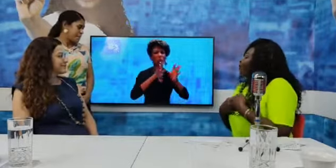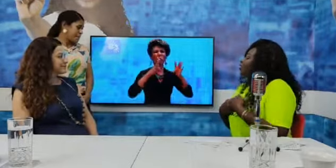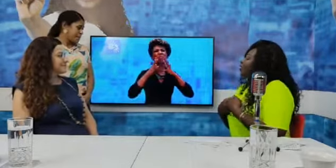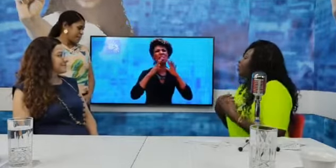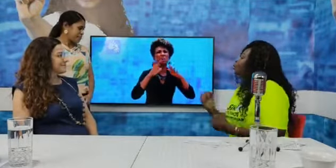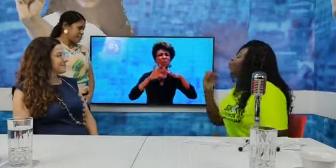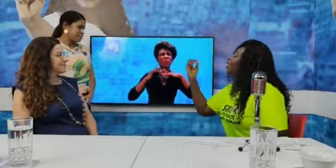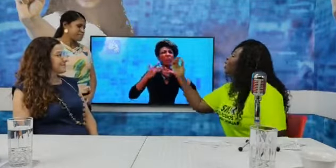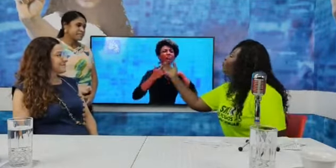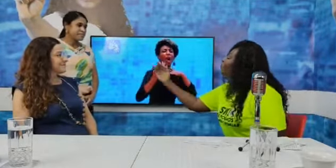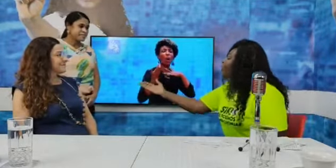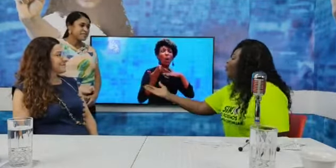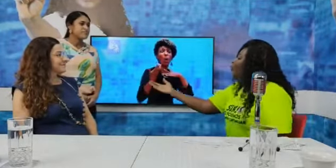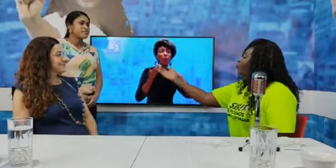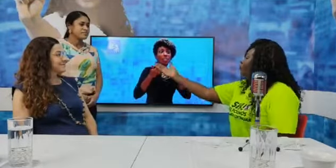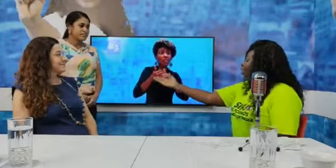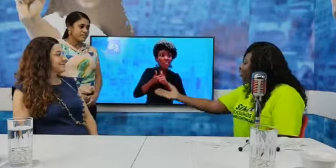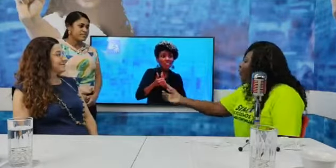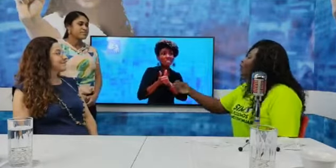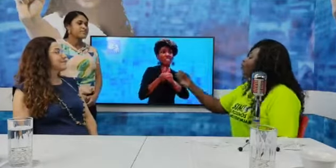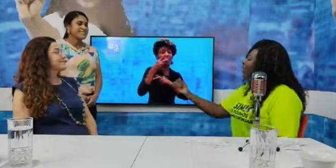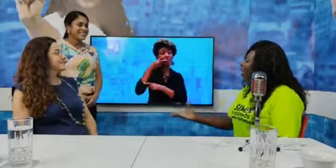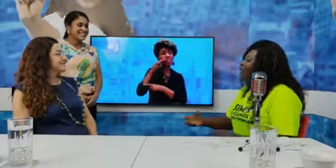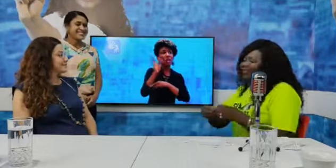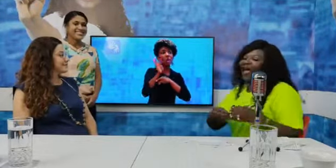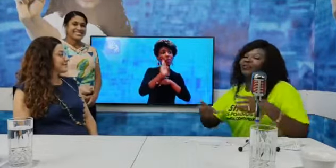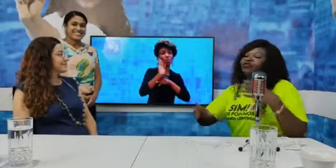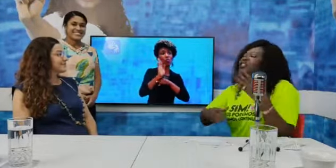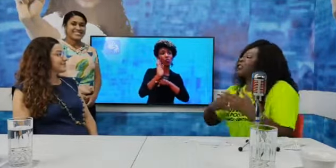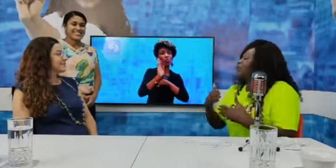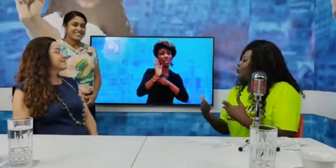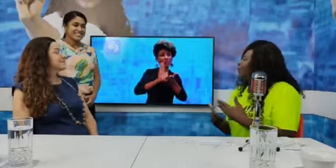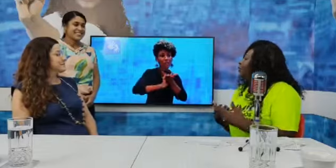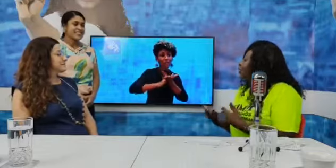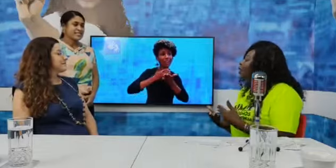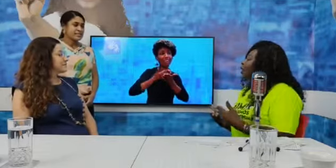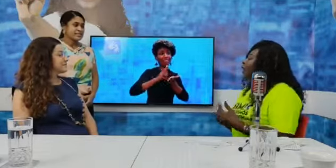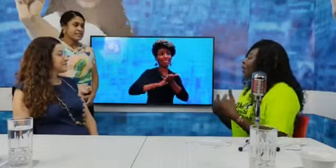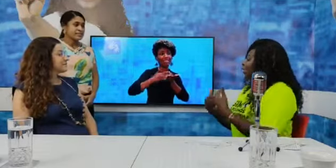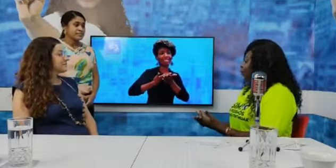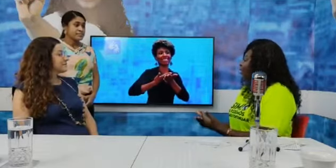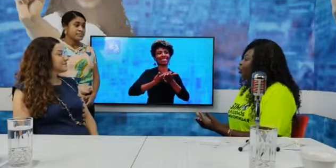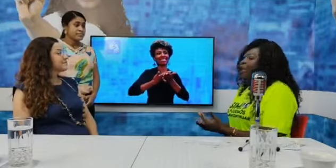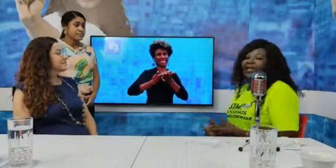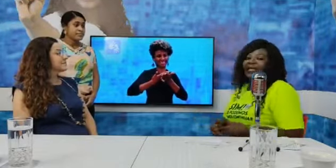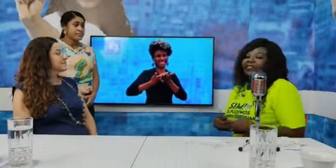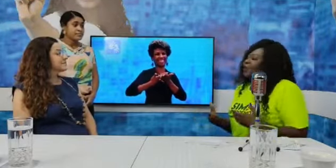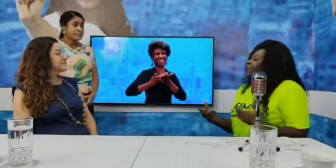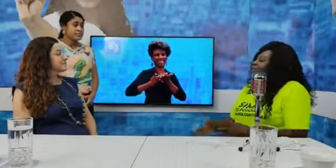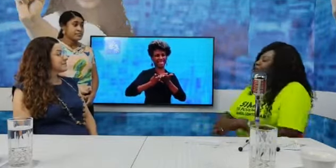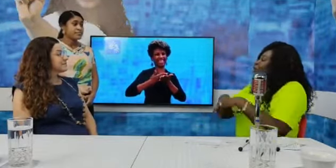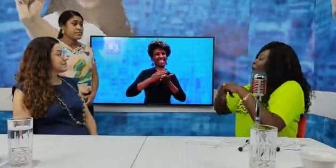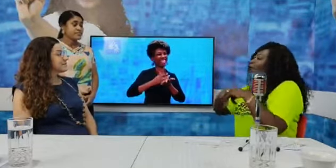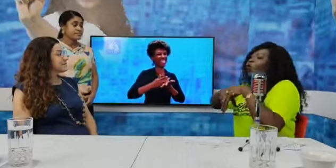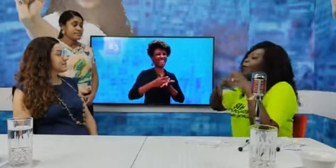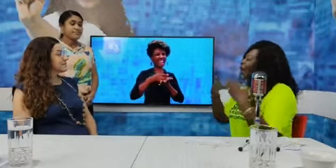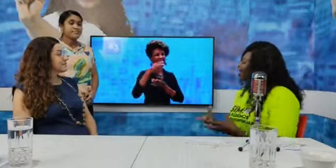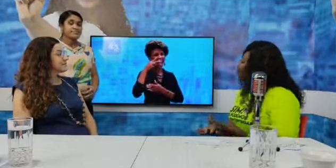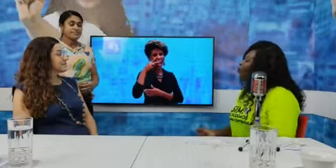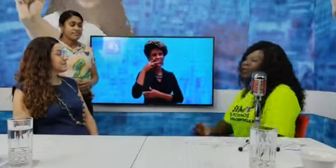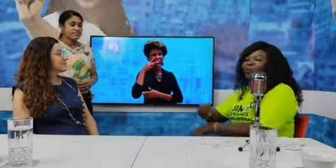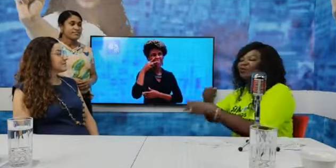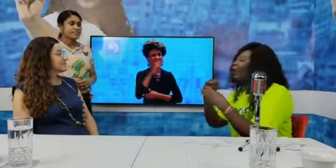passaram a me seguir porque viram o vídeo dela traduzindo ali em Libras e que as pessoas acharam